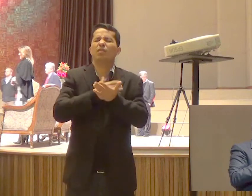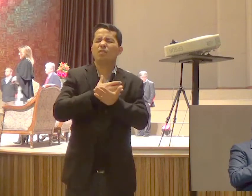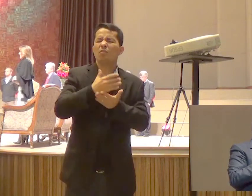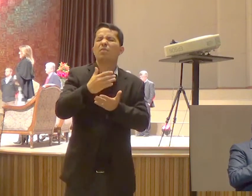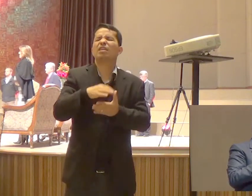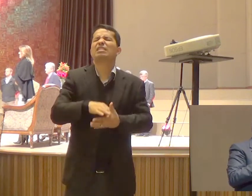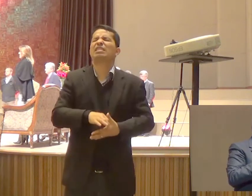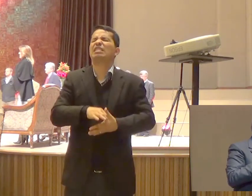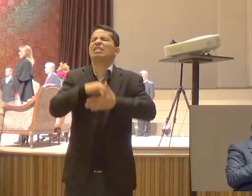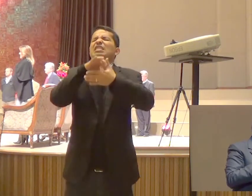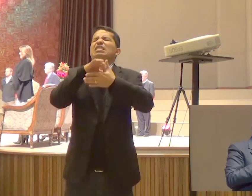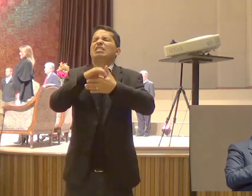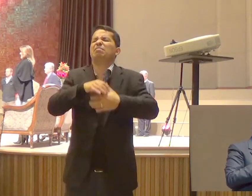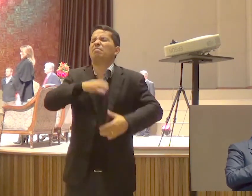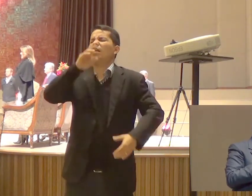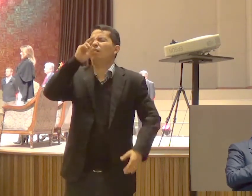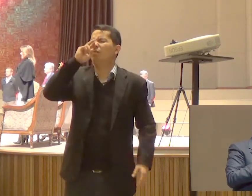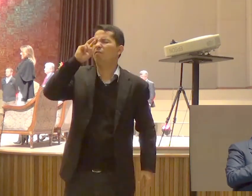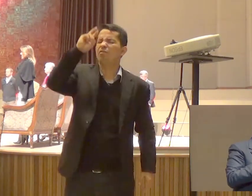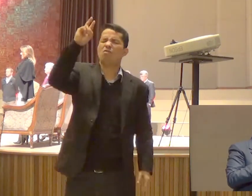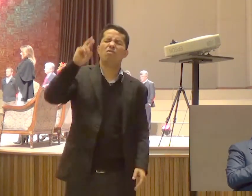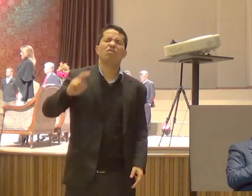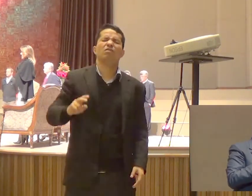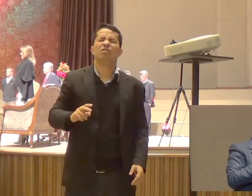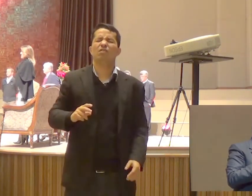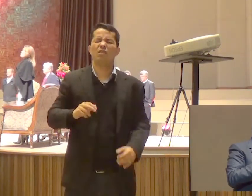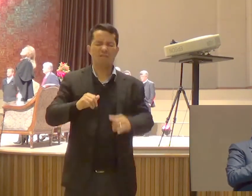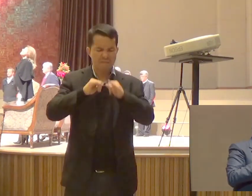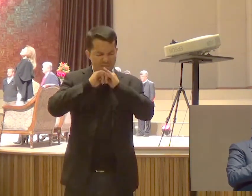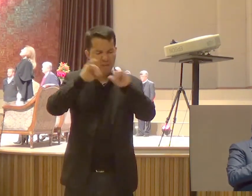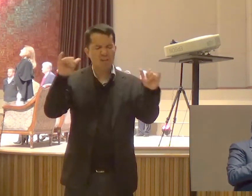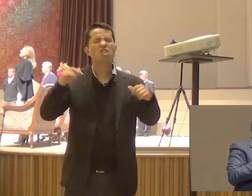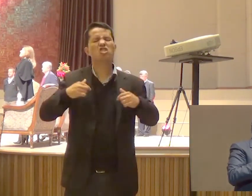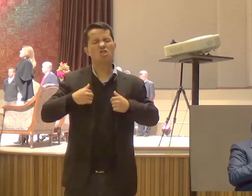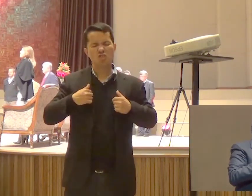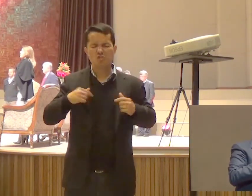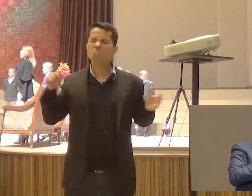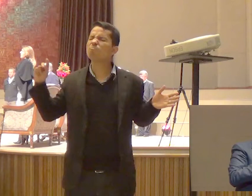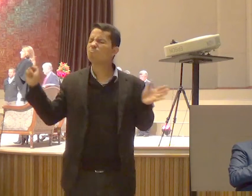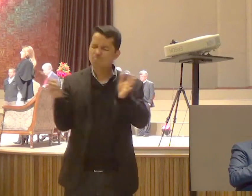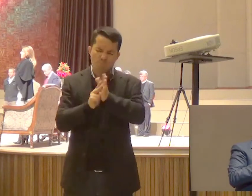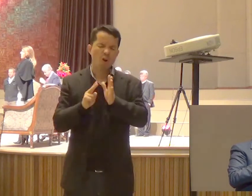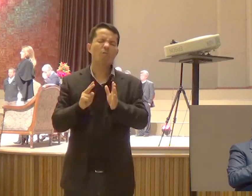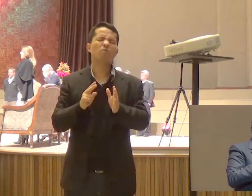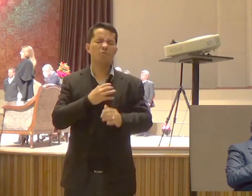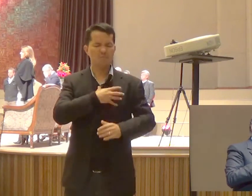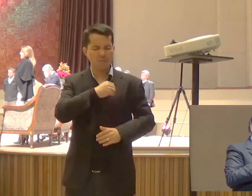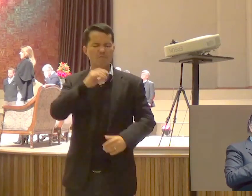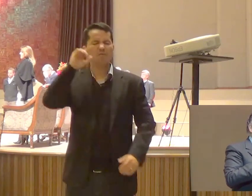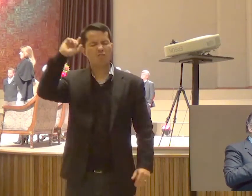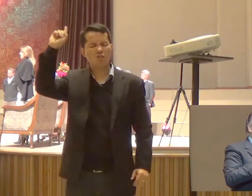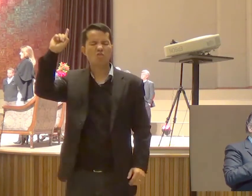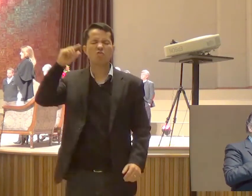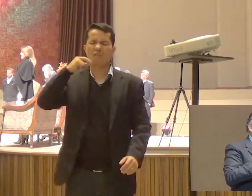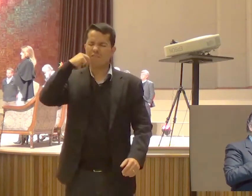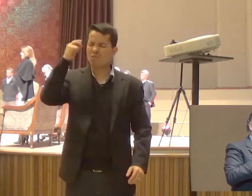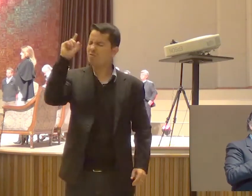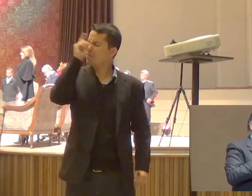Vergonha De dizer Isso Eu pertenço Ao meu Deus E não sou Não estou A